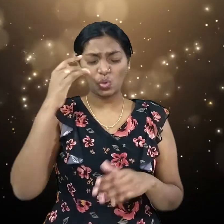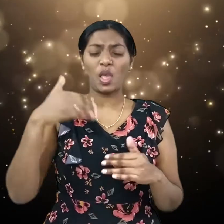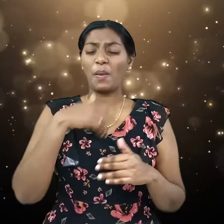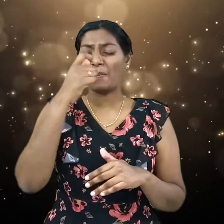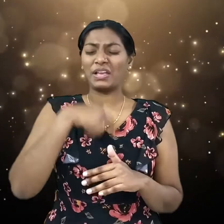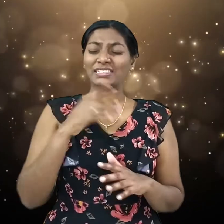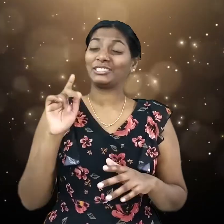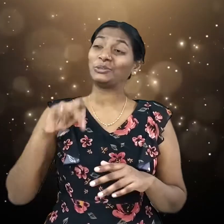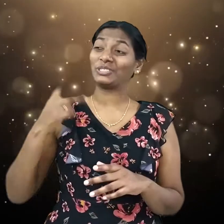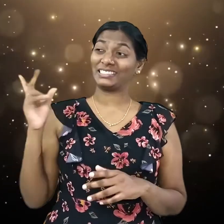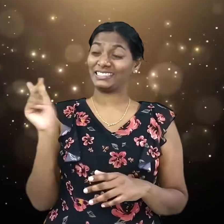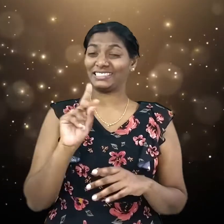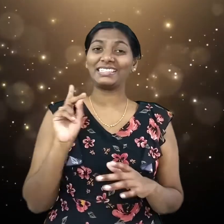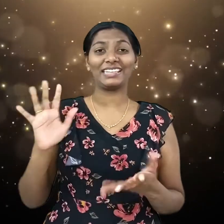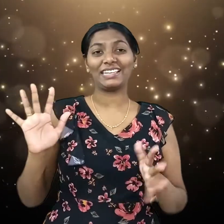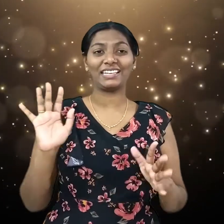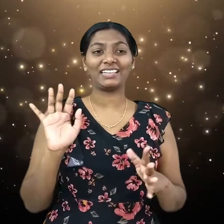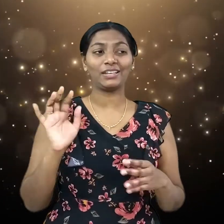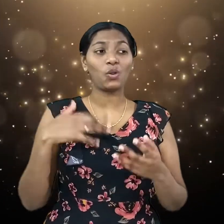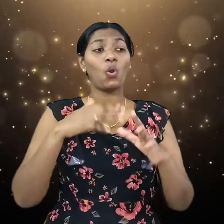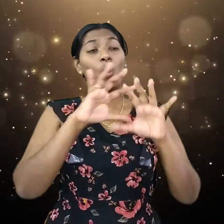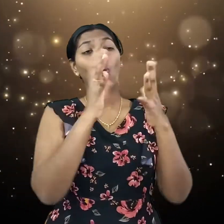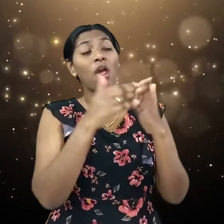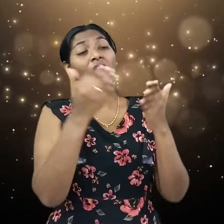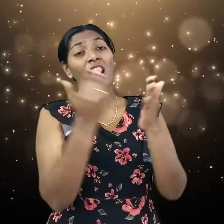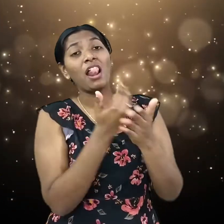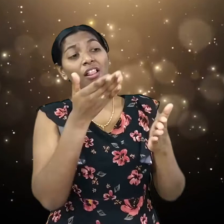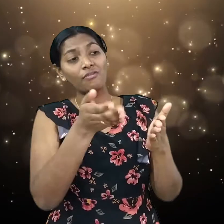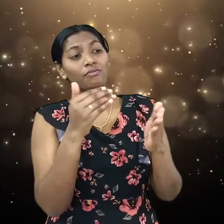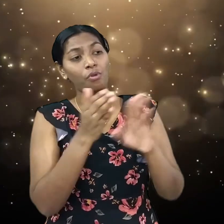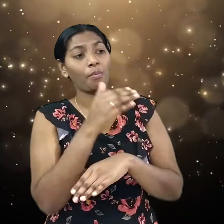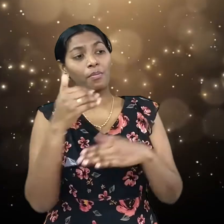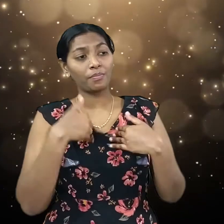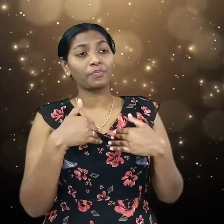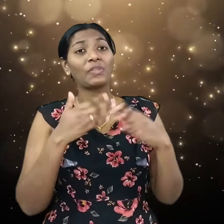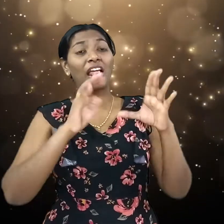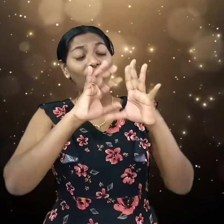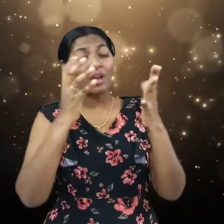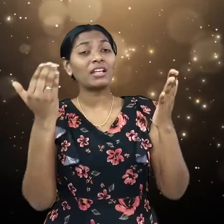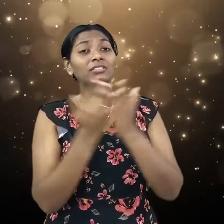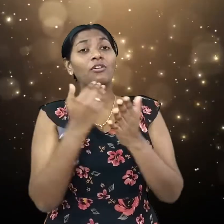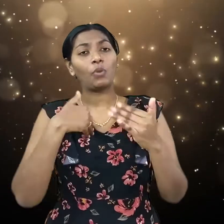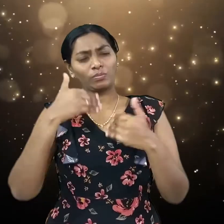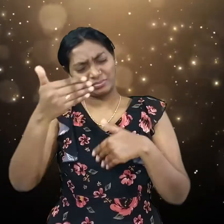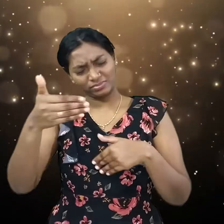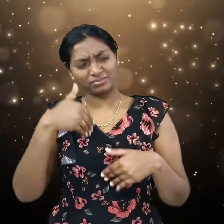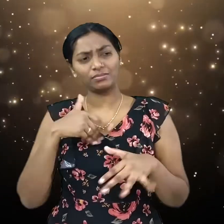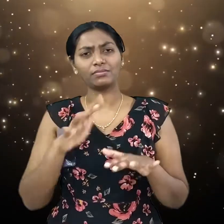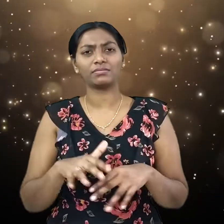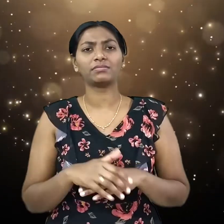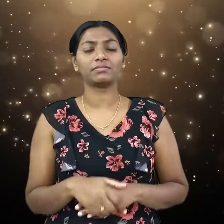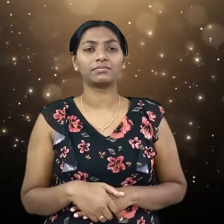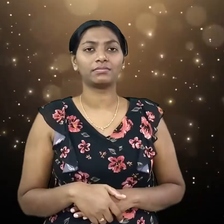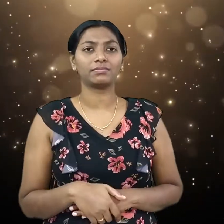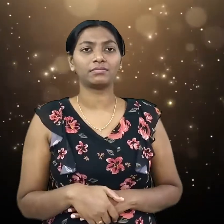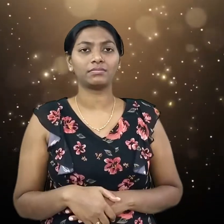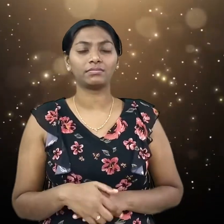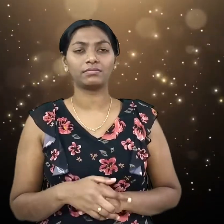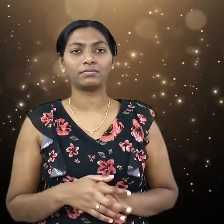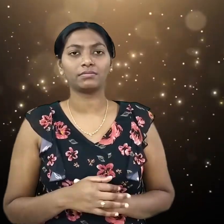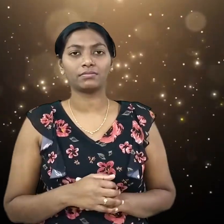तो मत सोचिए कहीं और से उद्धार आएगा, मत सोचिए कि दुनिया कहीं और से बच जाएगी। इस दुनिया का बचाना कहां से होना है? मेरे और आपसे।